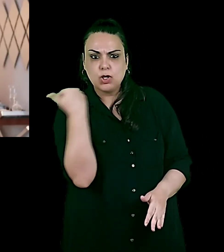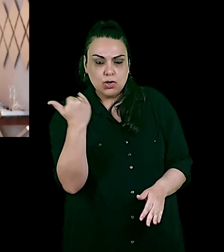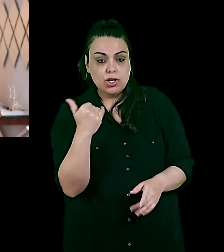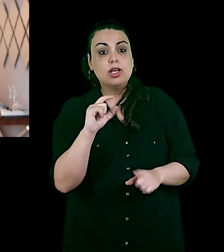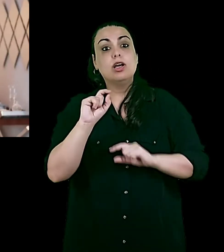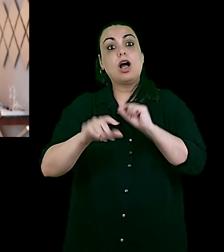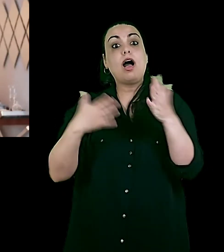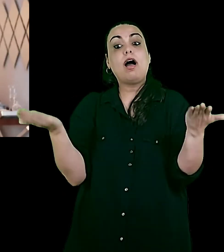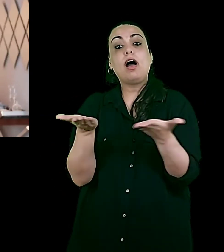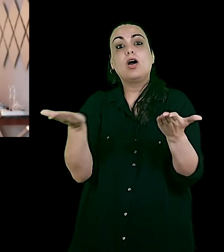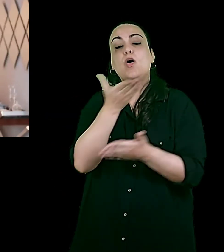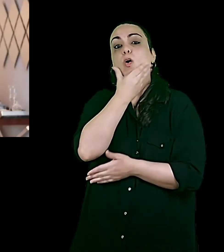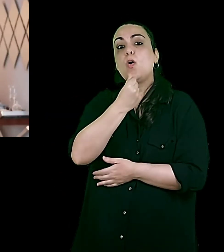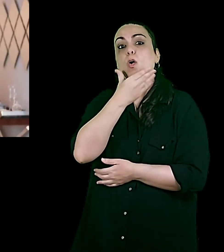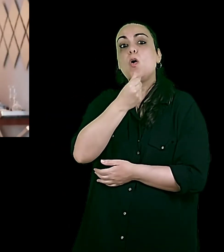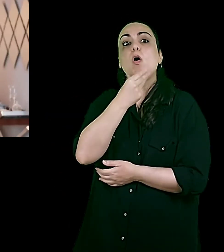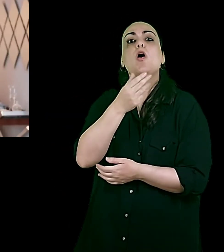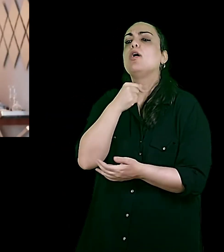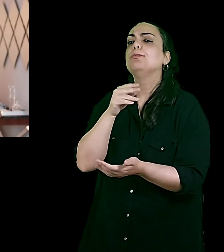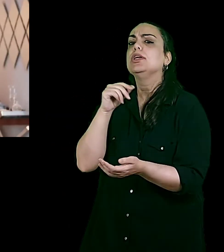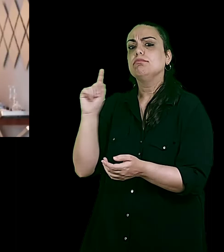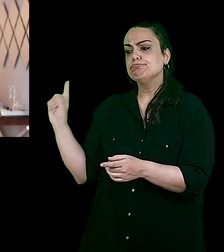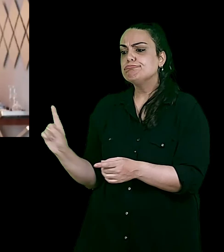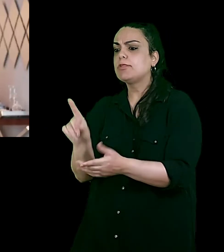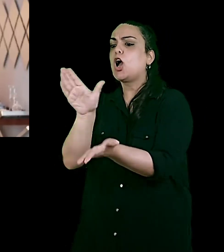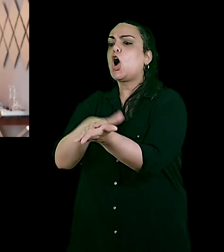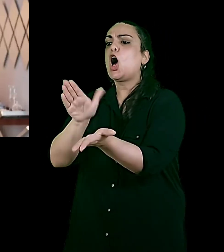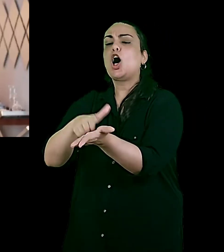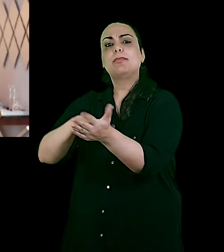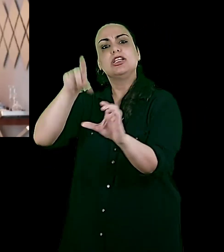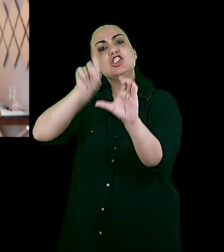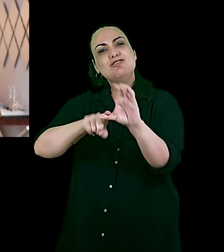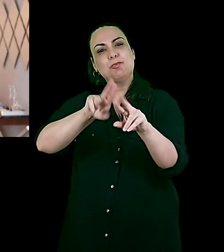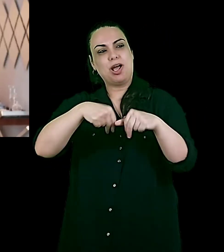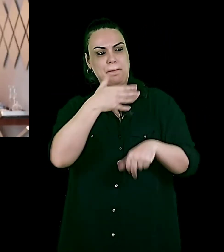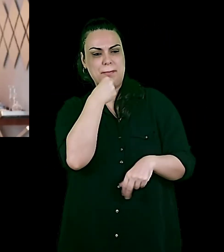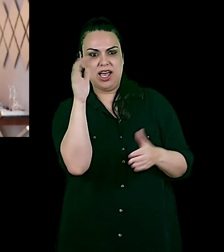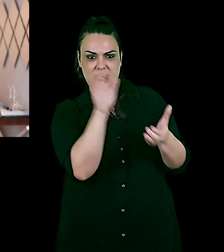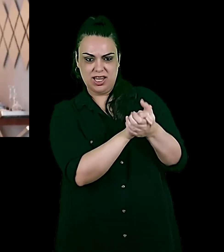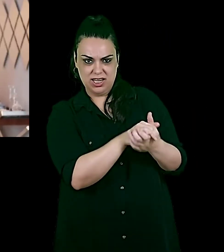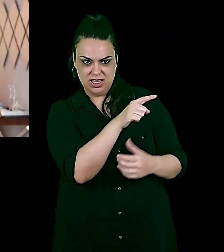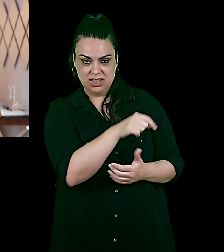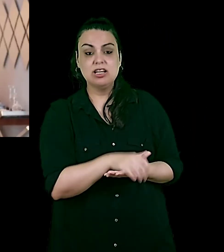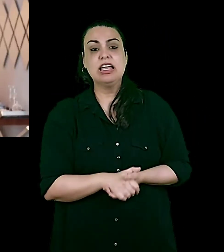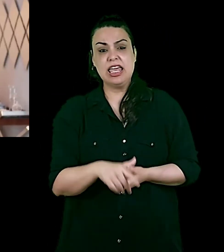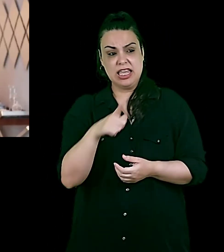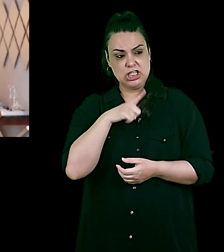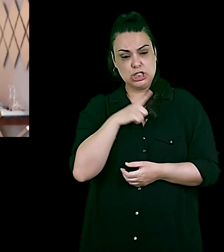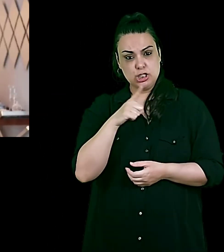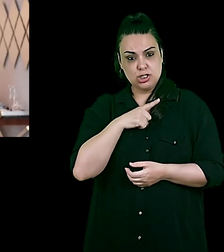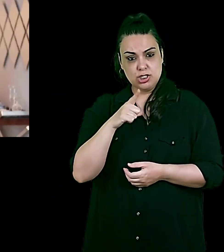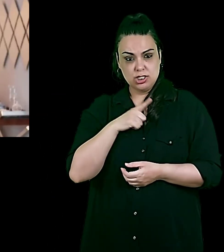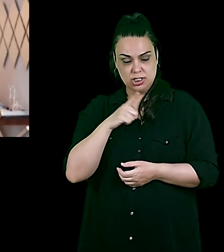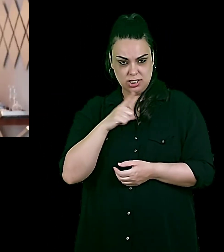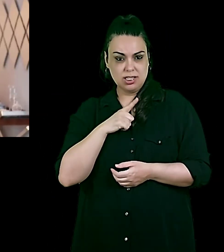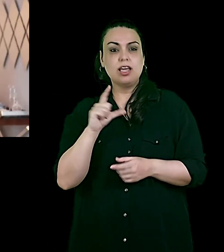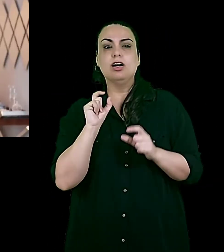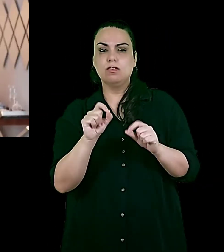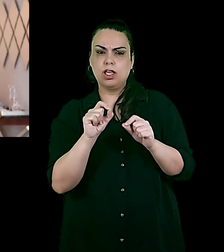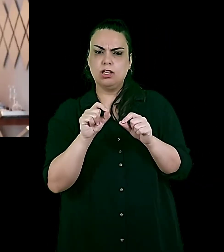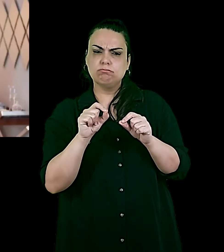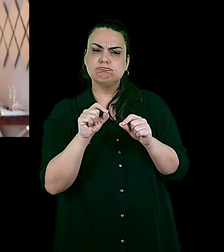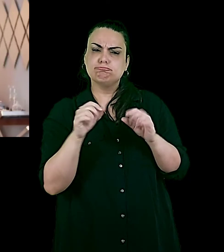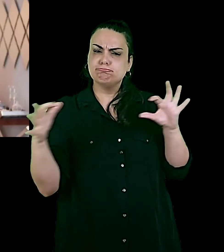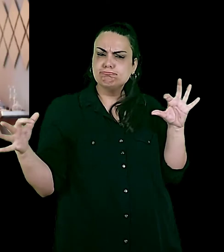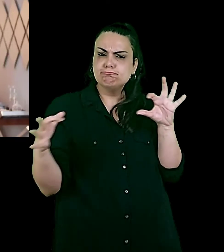filhos dela como pagamento de uma dívida que o marido deixou antes de falecer. Como ele tinha vínculo com a escola de profetas que Eliseu estava